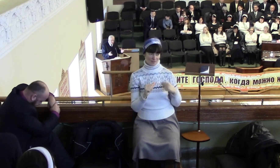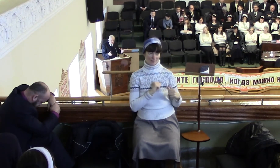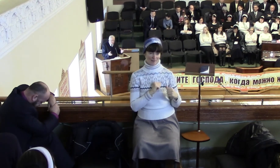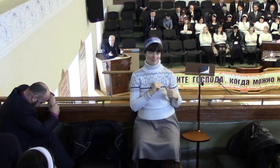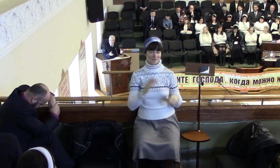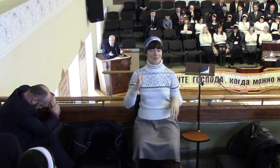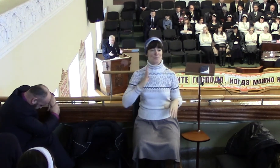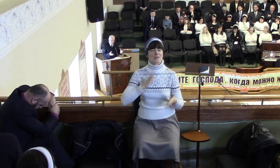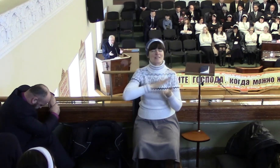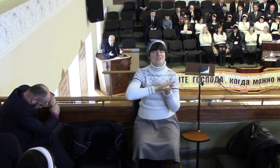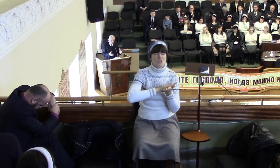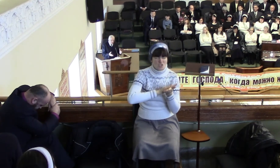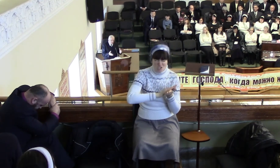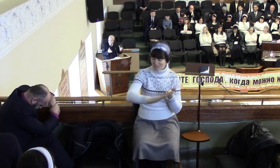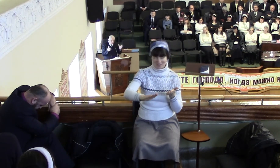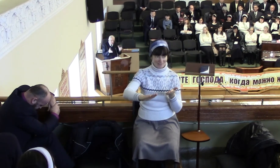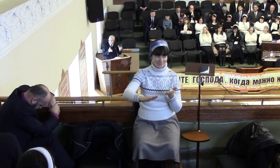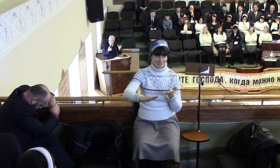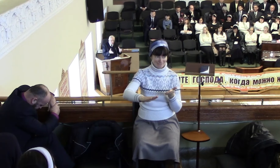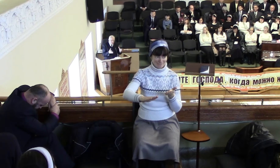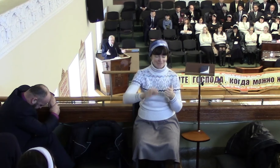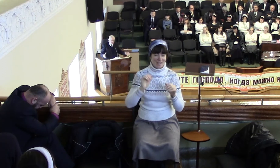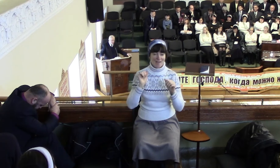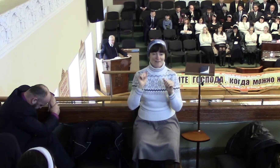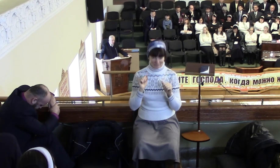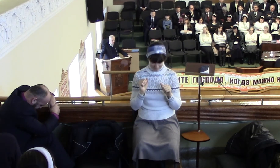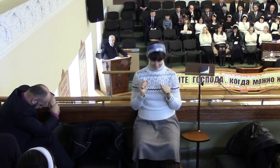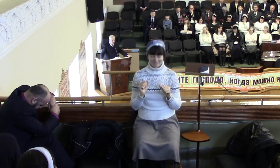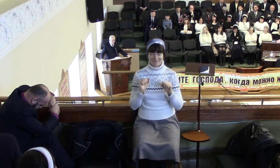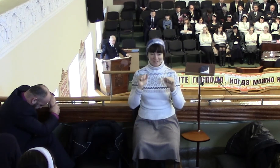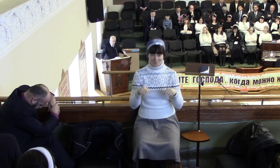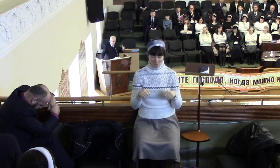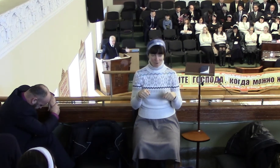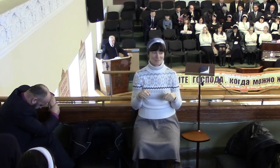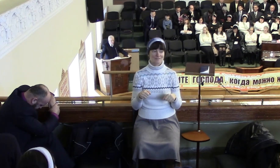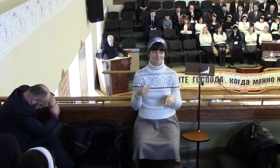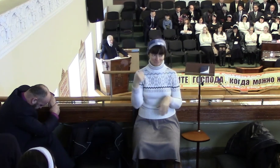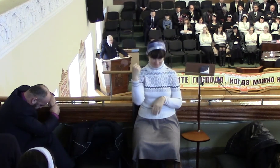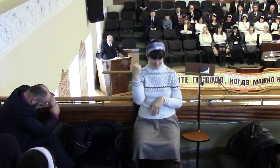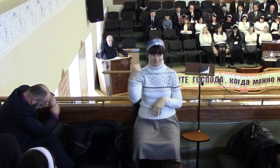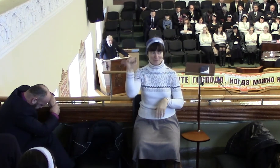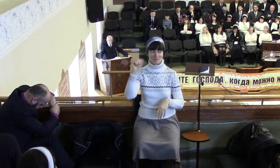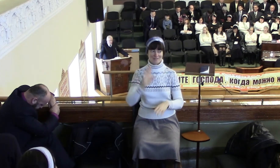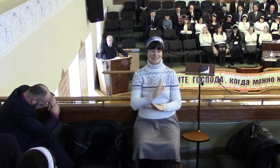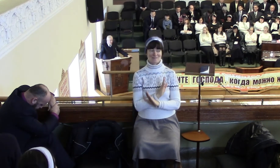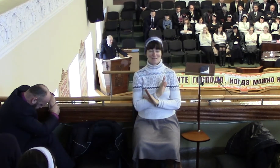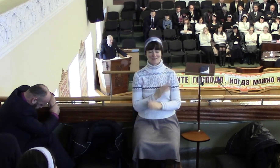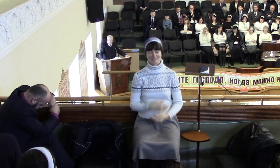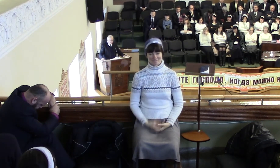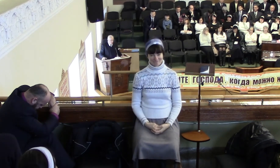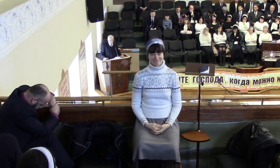был агнец чистый, который мог стать проломе за народ. В Ветхом Завете мы помните